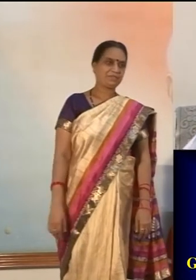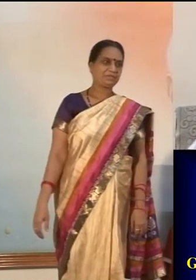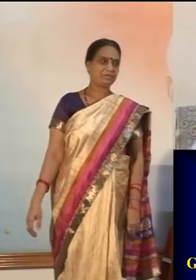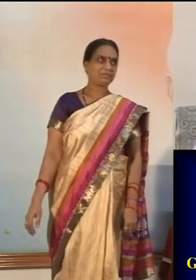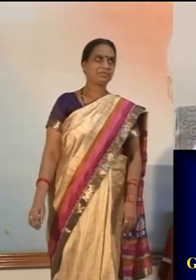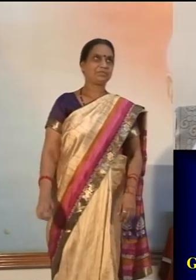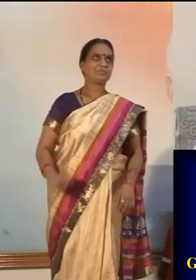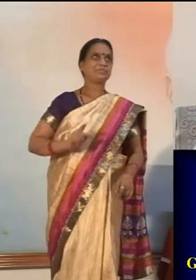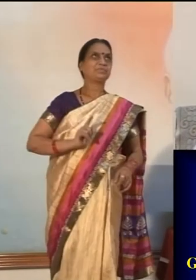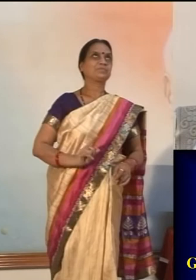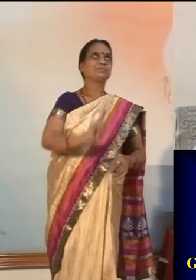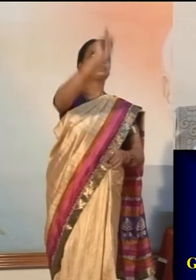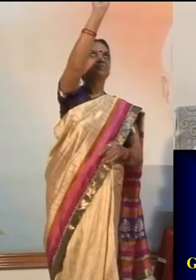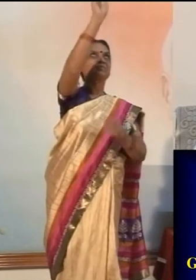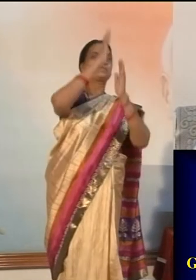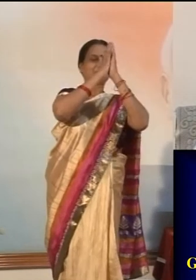वो भगवान के पास पहुंचे